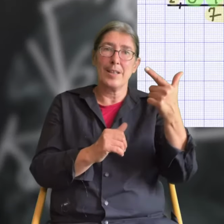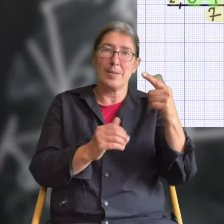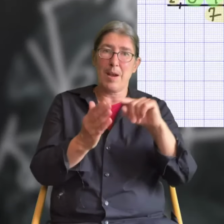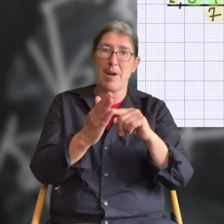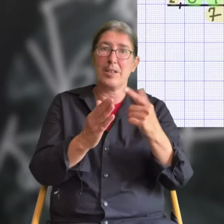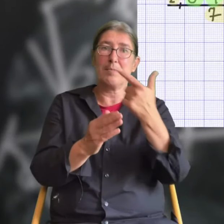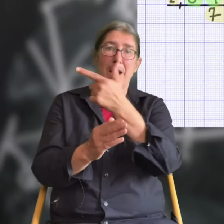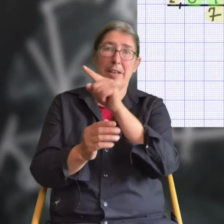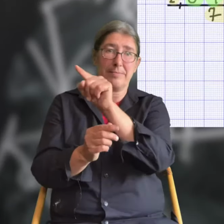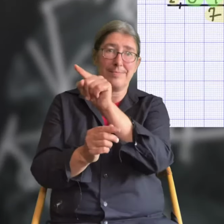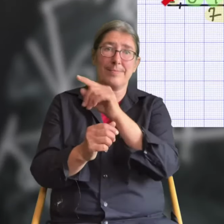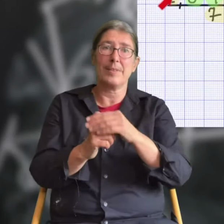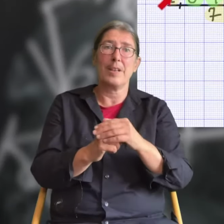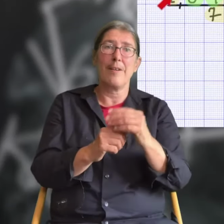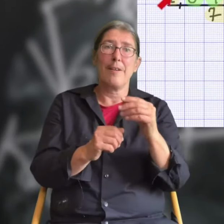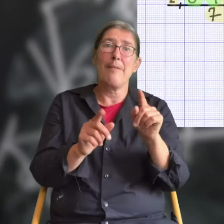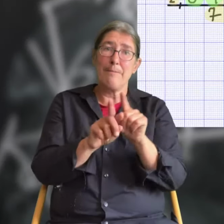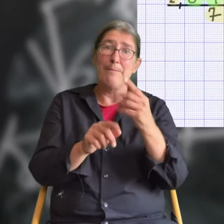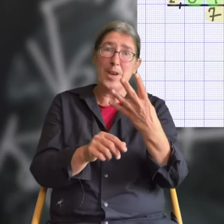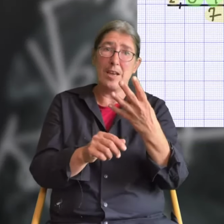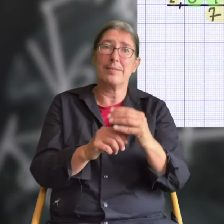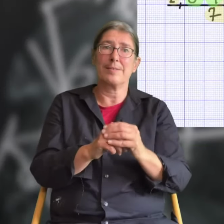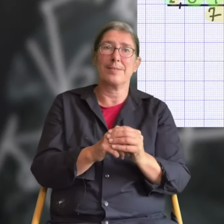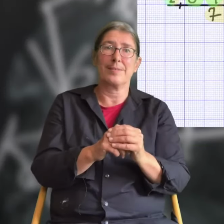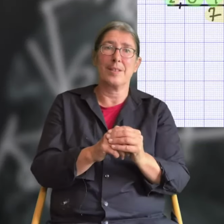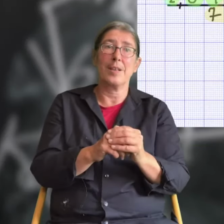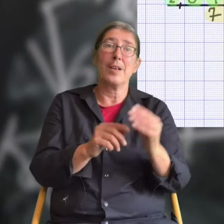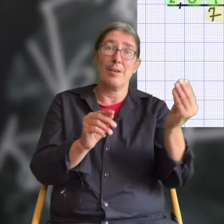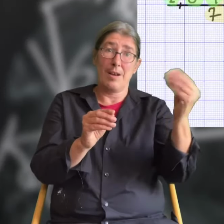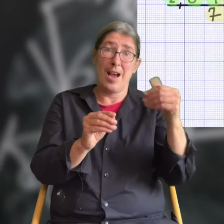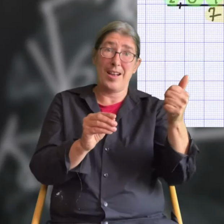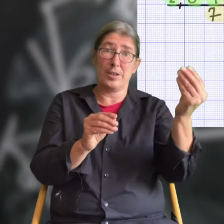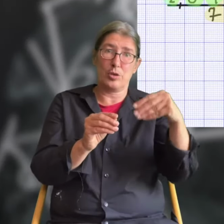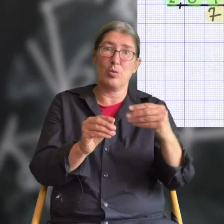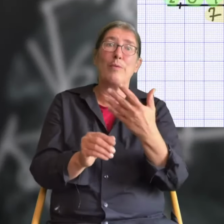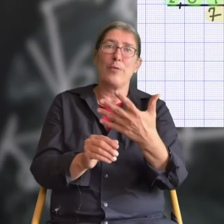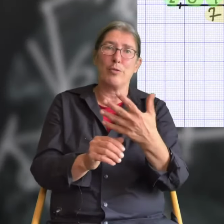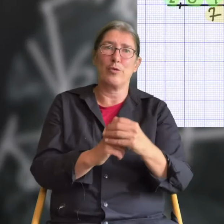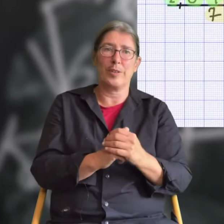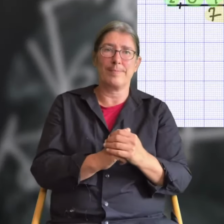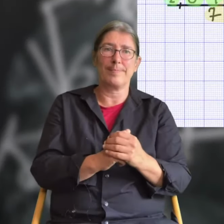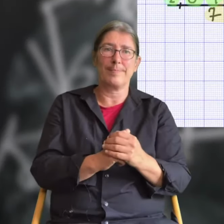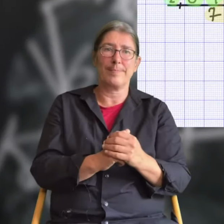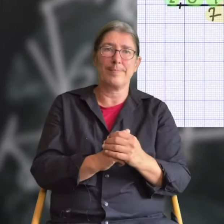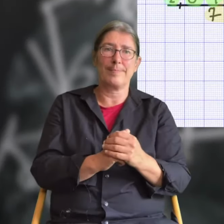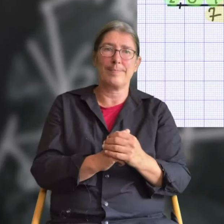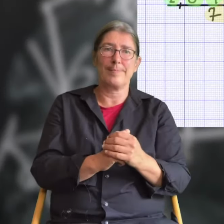Und 2 mal 2 ist 4. Mit der gemerkten 1 dazu ist 5.